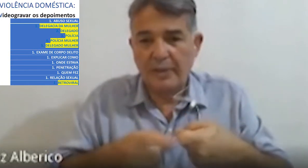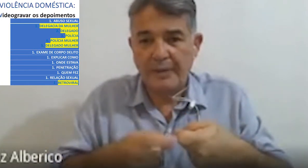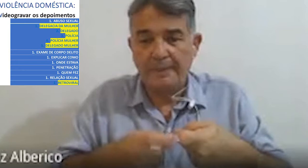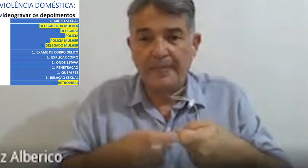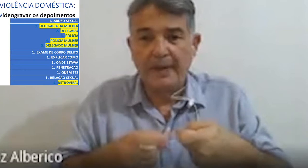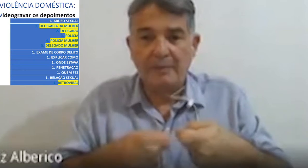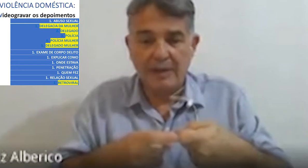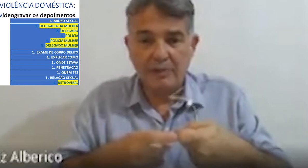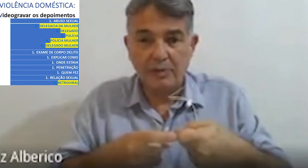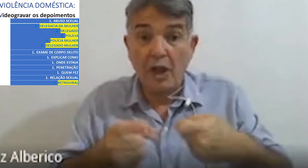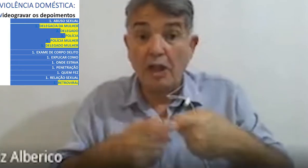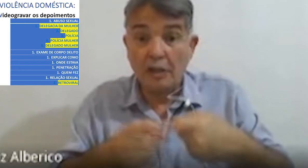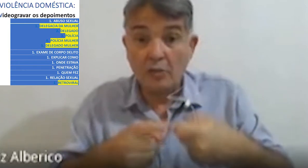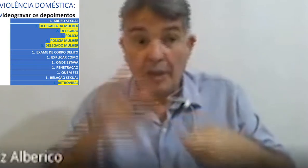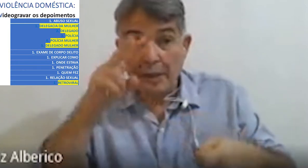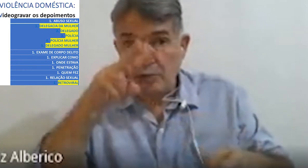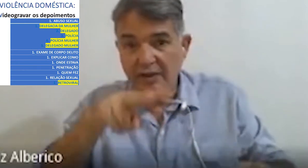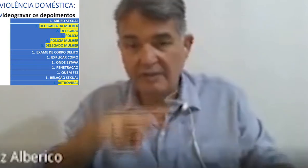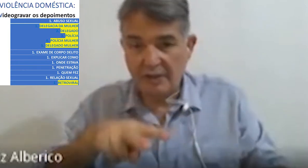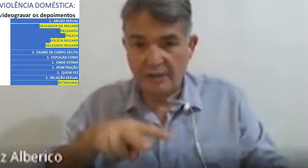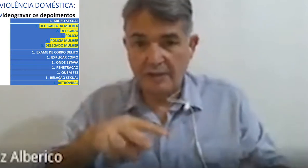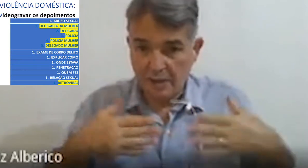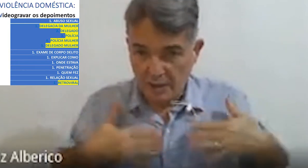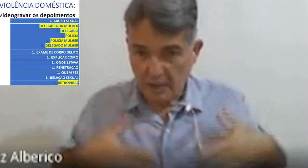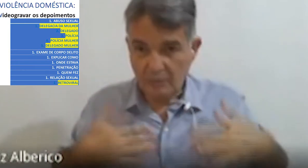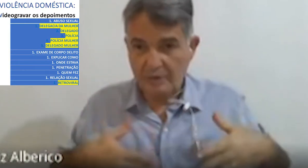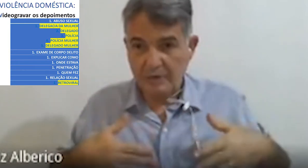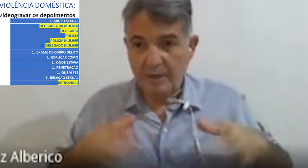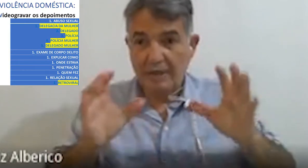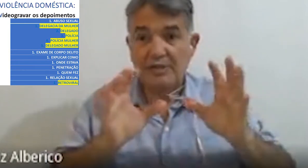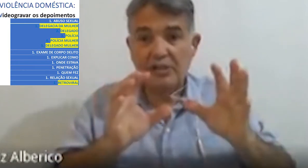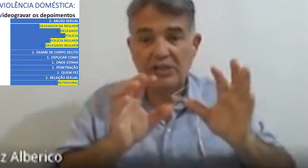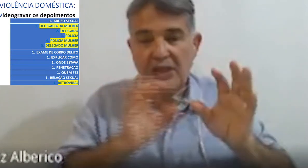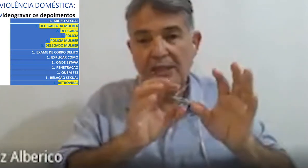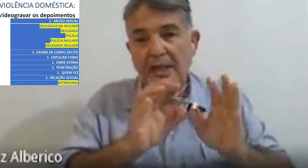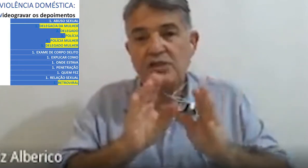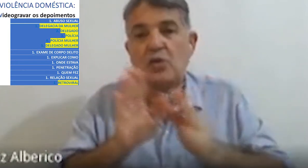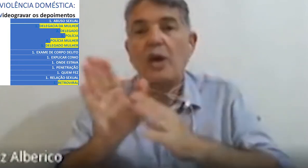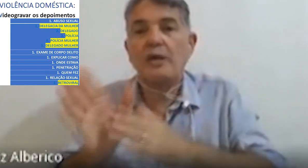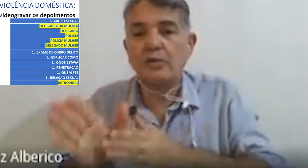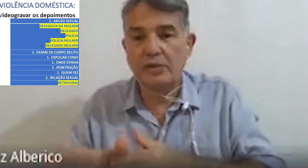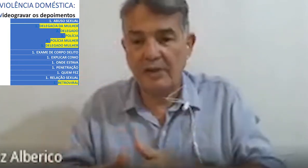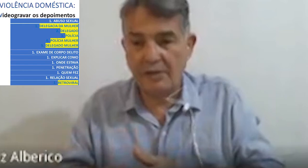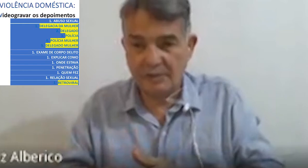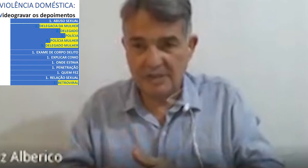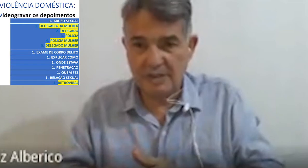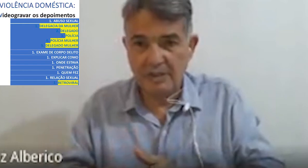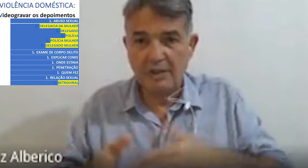para médico. Então, o médico vai ver. Calma. Aí você já está direcionando o que vai acontecer.